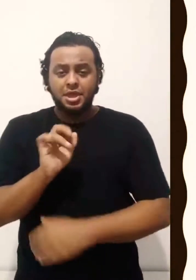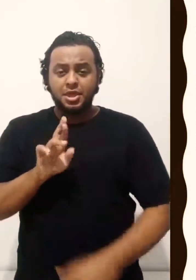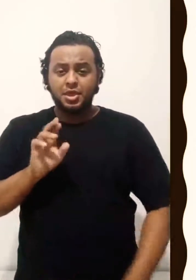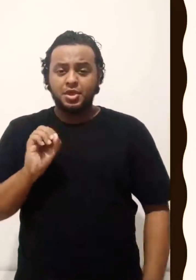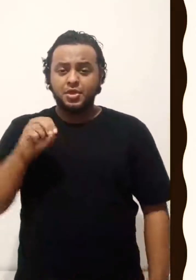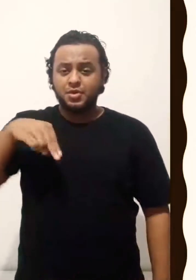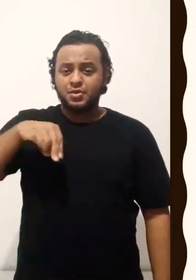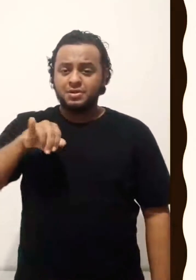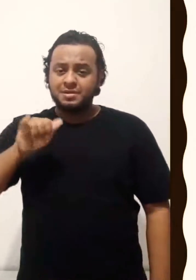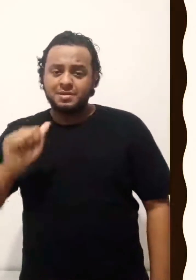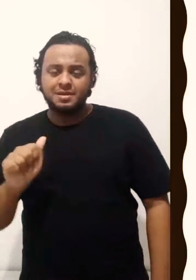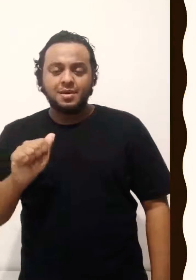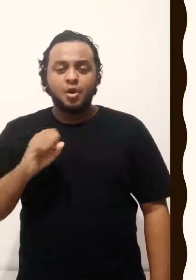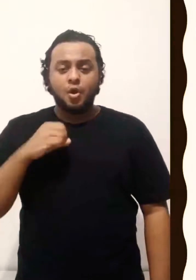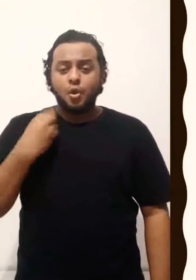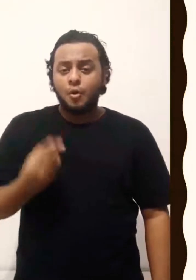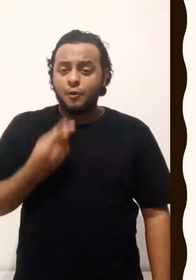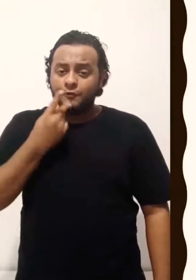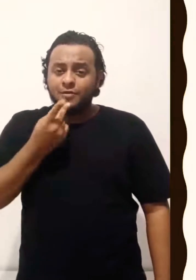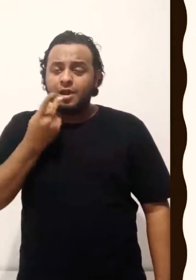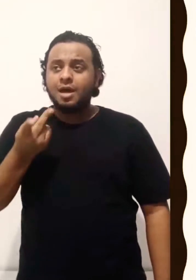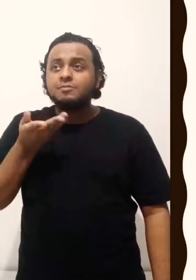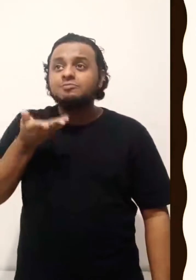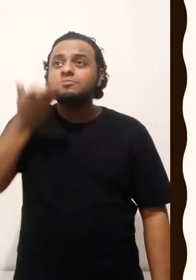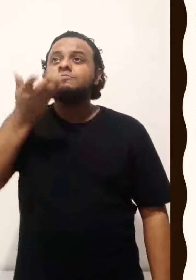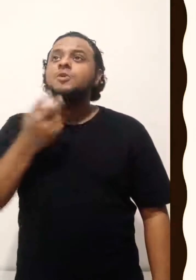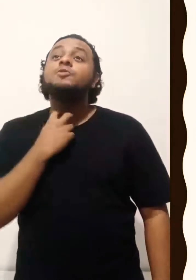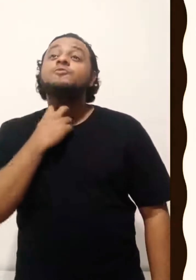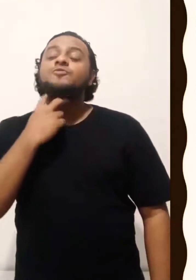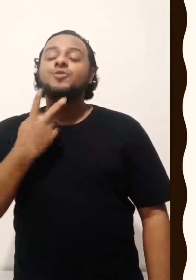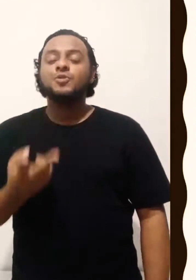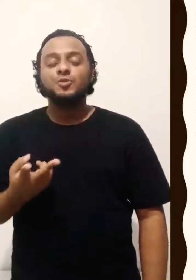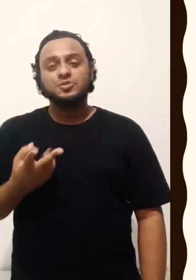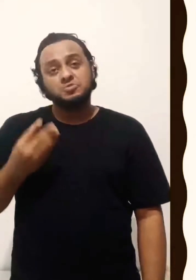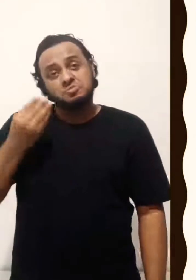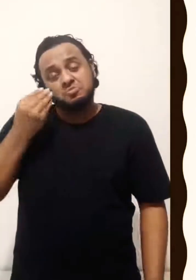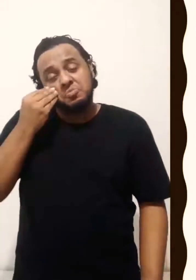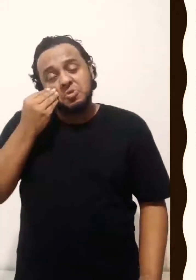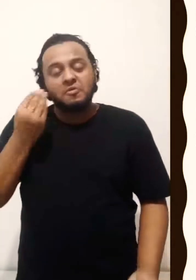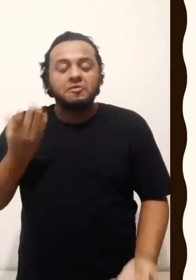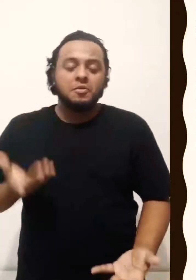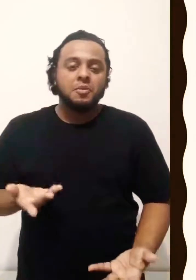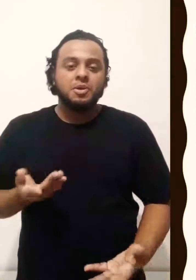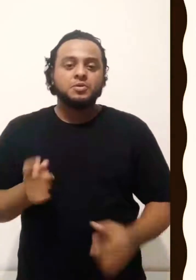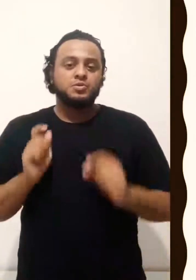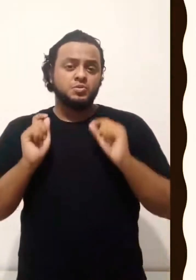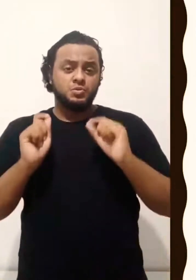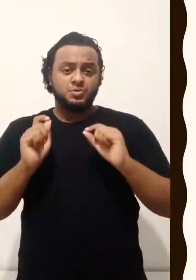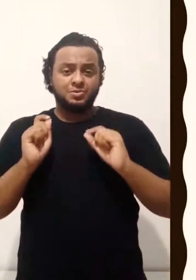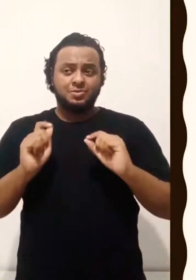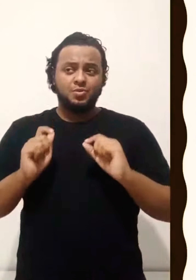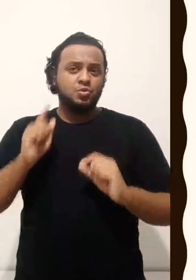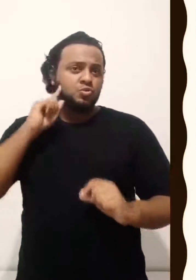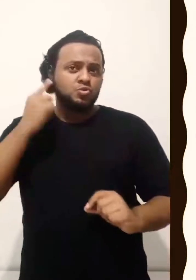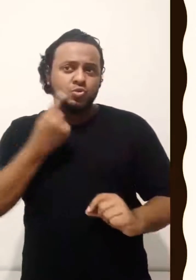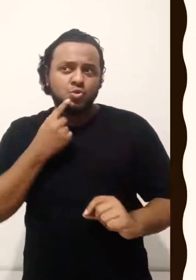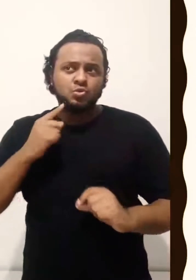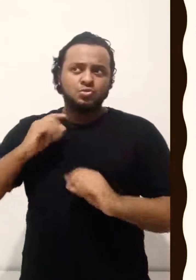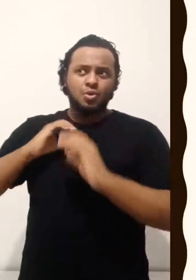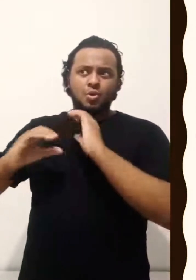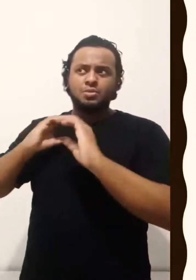com um tipo de ironia ou com uma certa entonação de voz, provavelmente